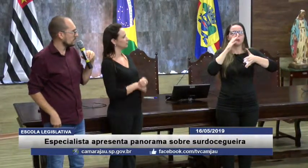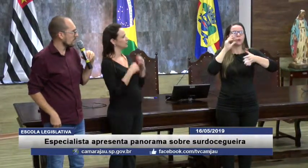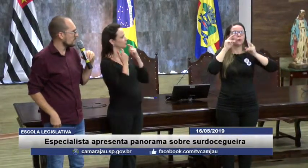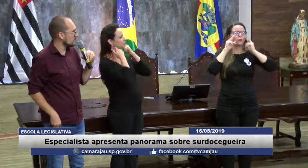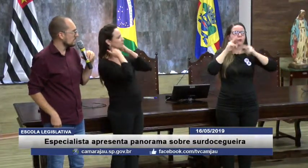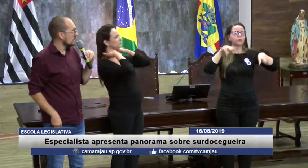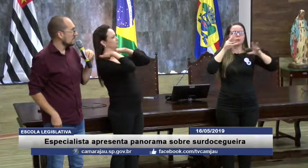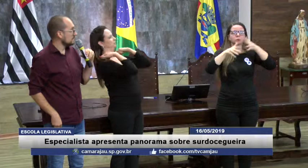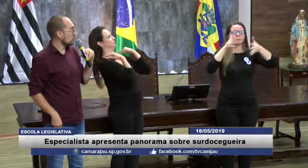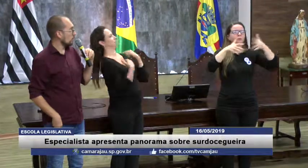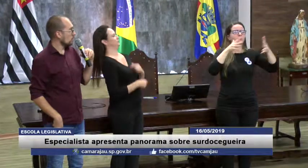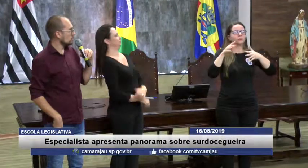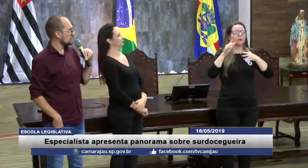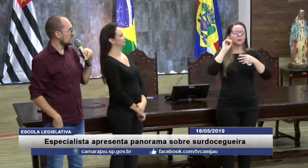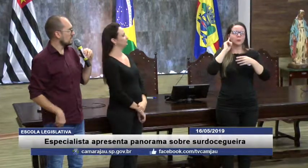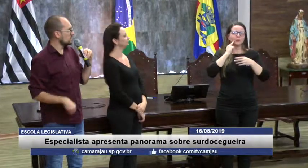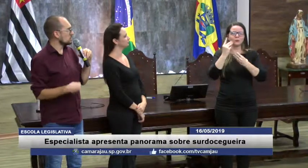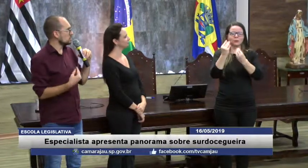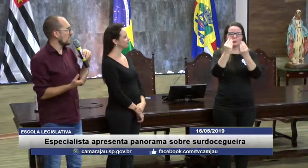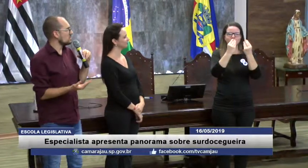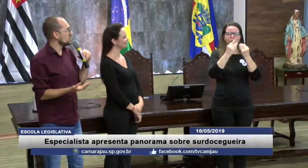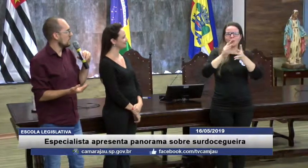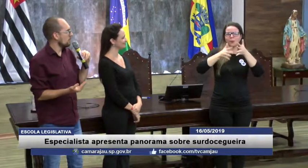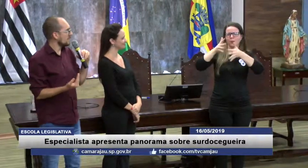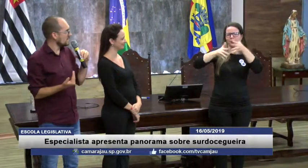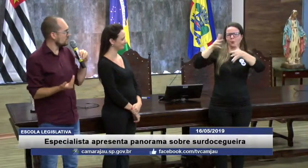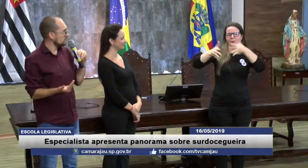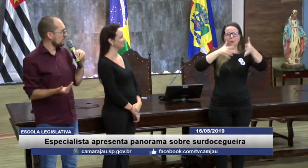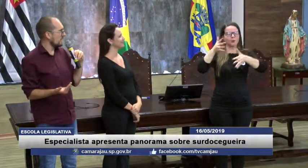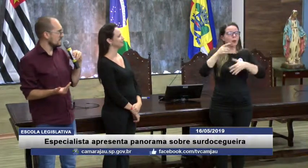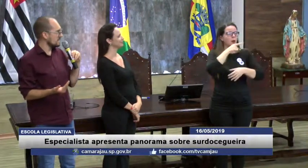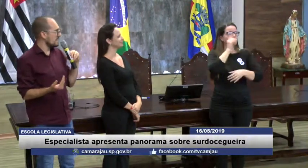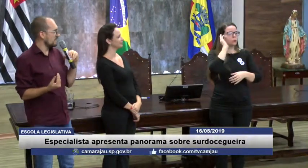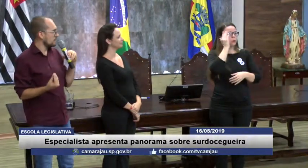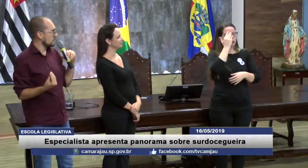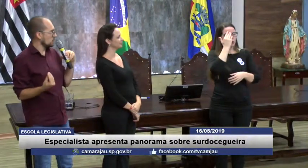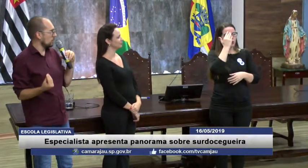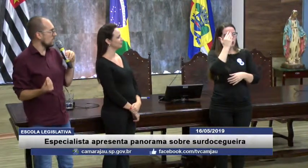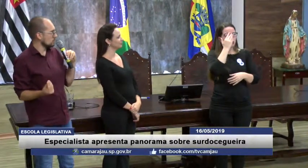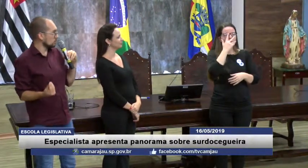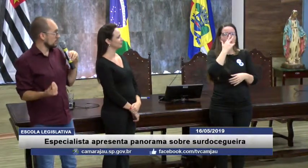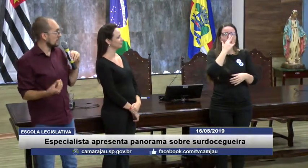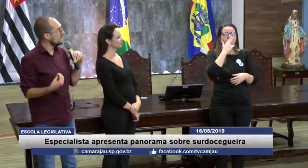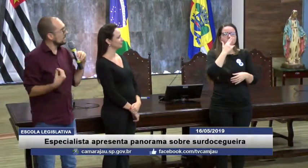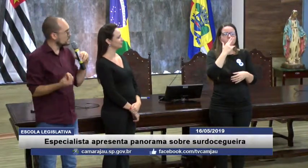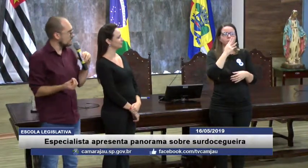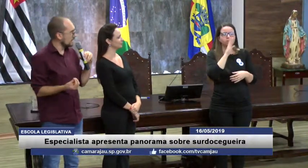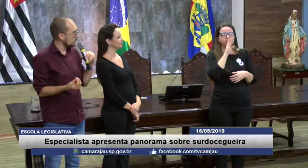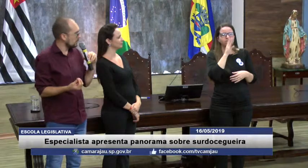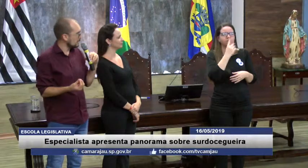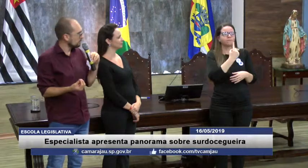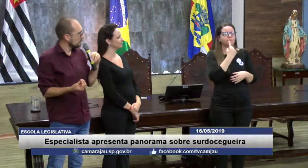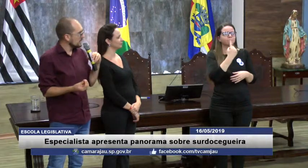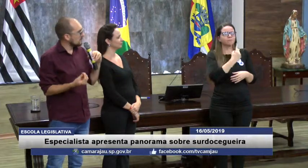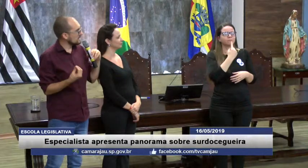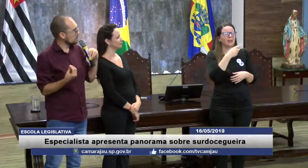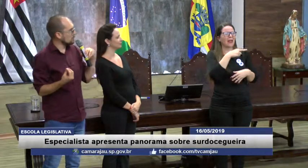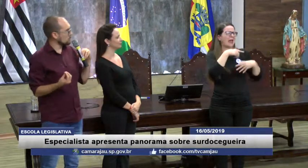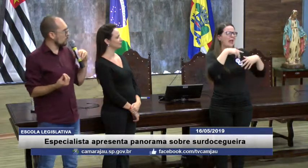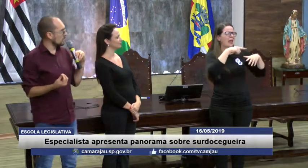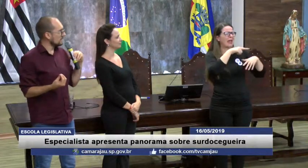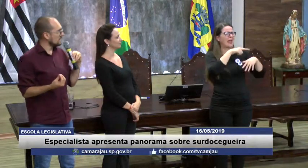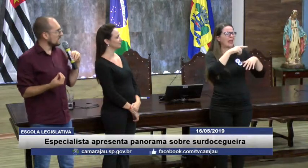tempo atrás. Então, hoje, a gente consegue enxergar uma grande diferença entre a pessoa que é surda e enxerga bem,